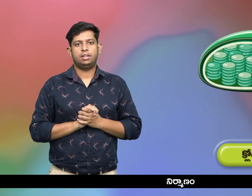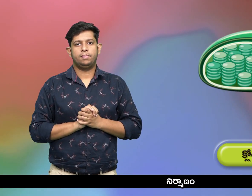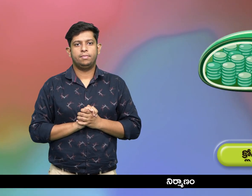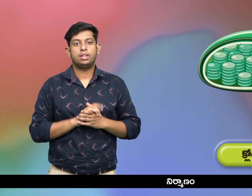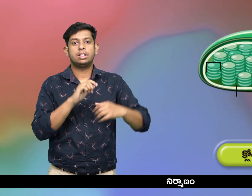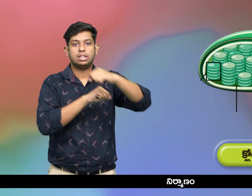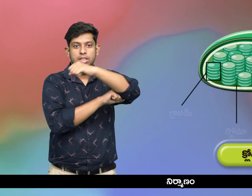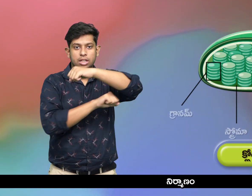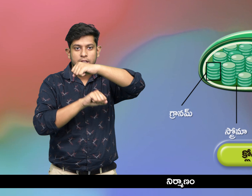నిర్మాణం.